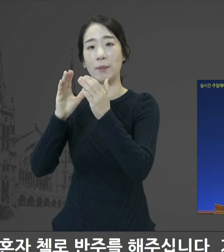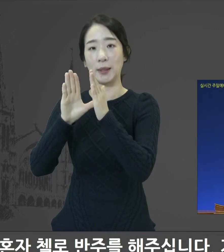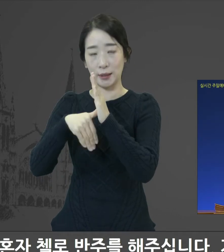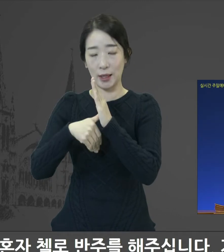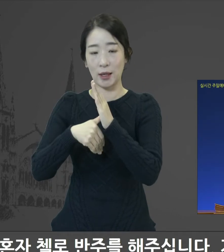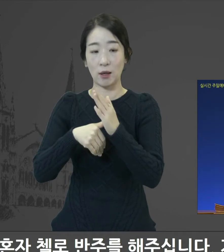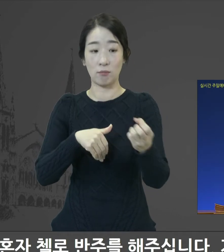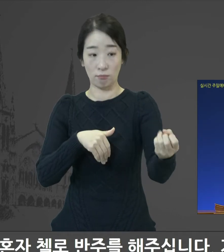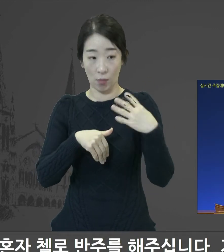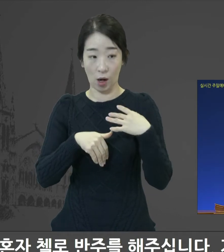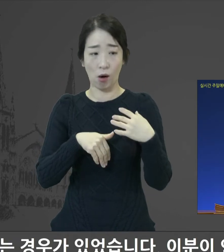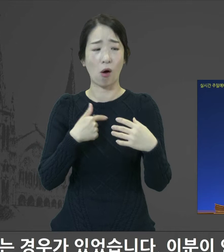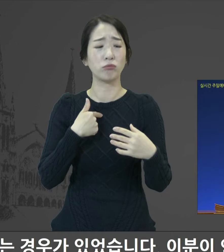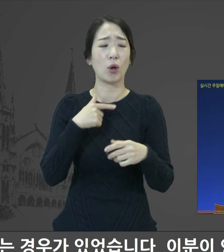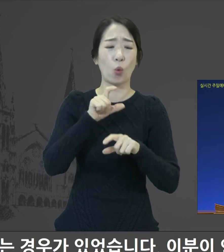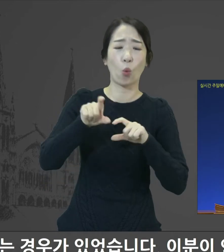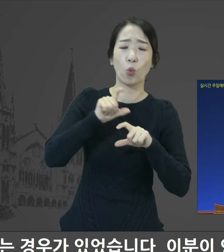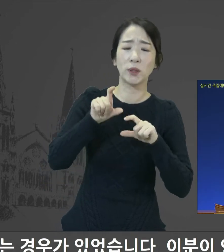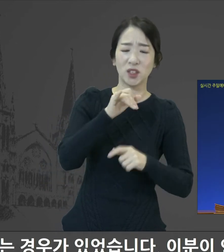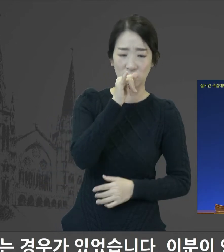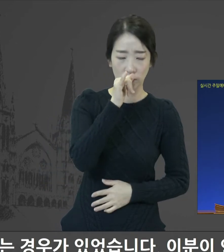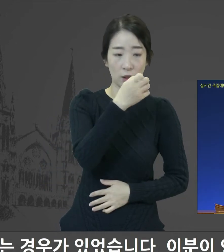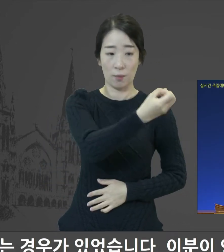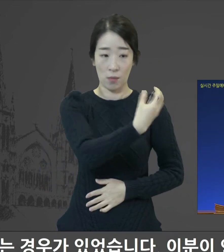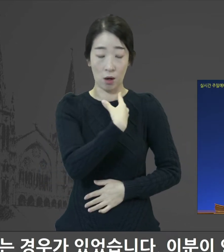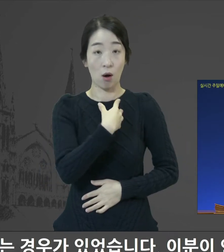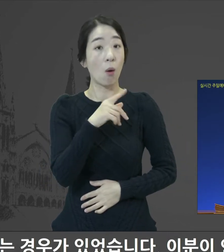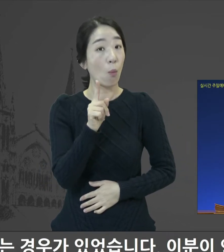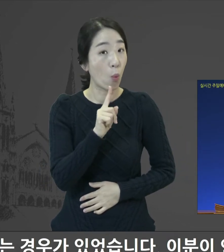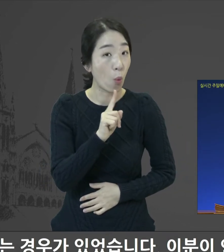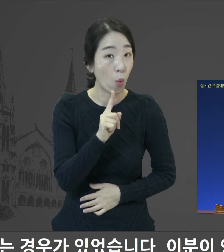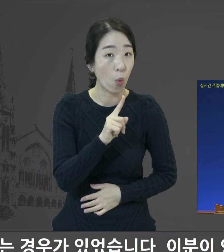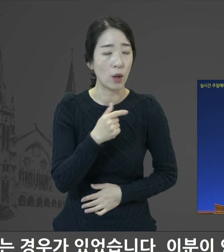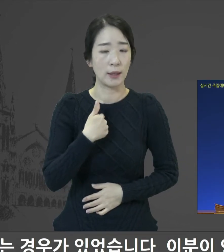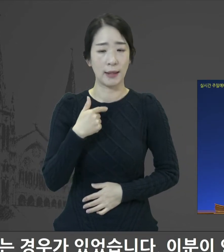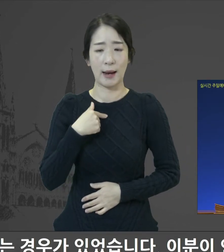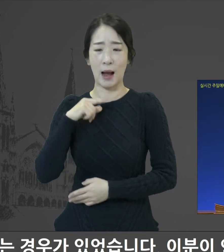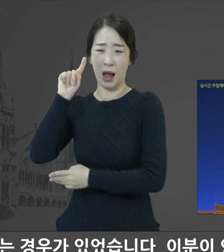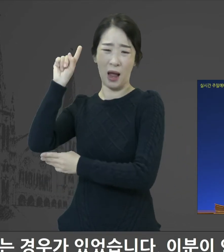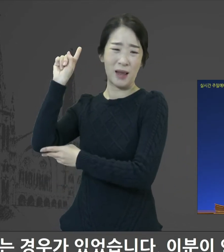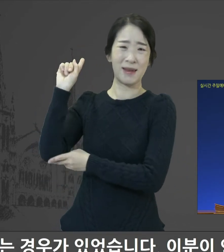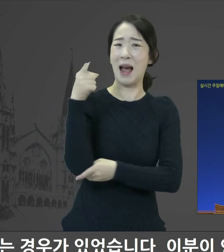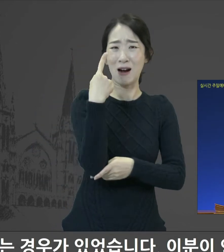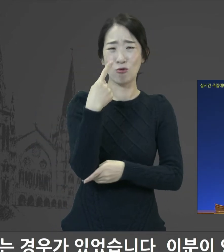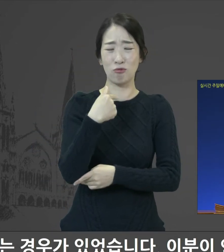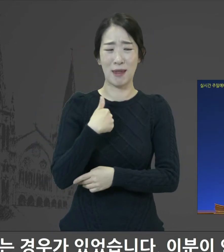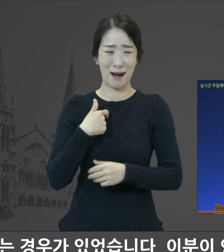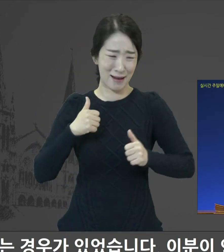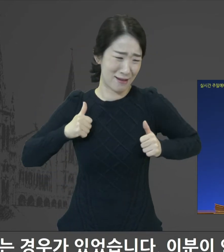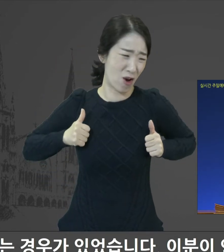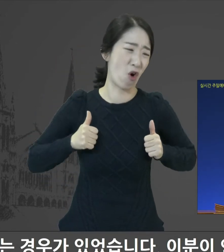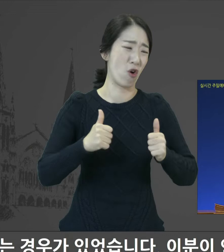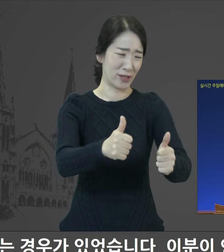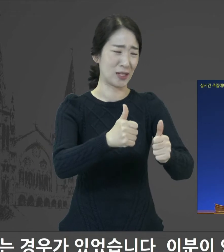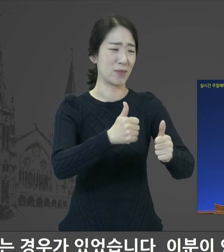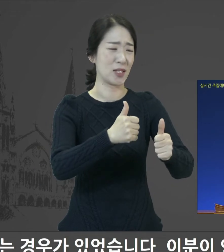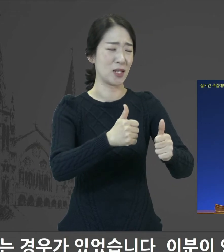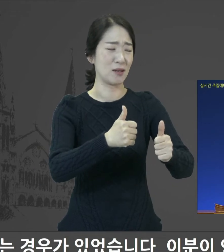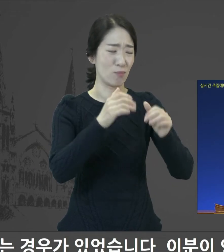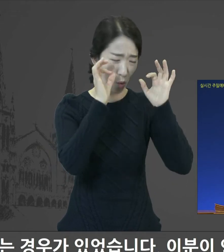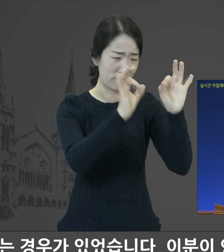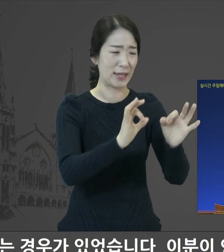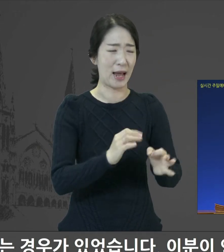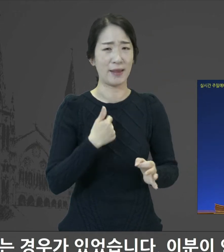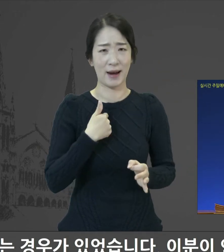있습니다. 무슨 고민입니까? 그랬더니 제가 프로야구를 굉장히 열심히 봅니다. 이제 그 동네에는